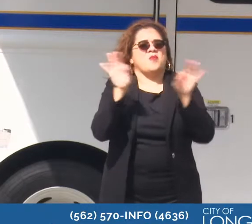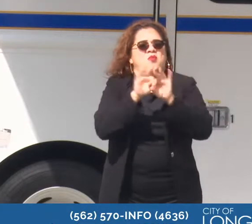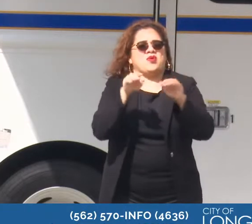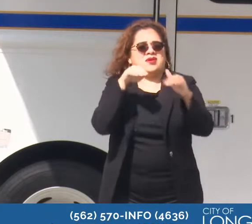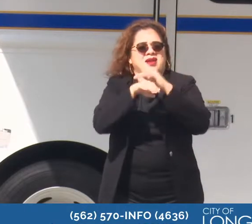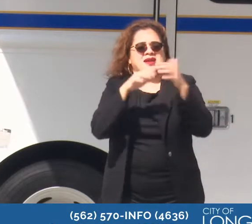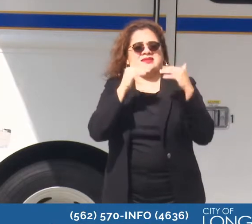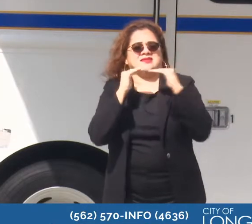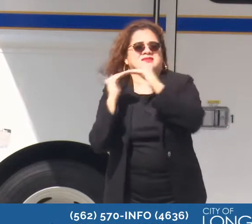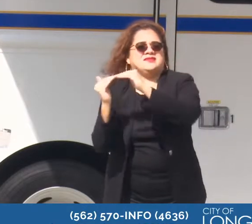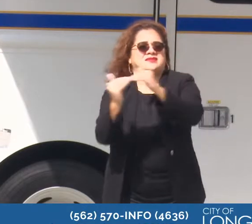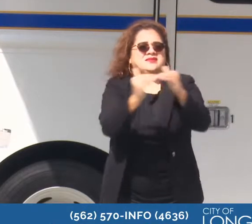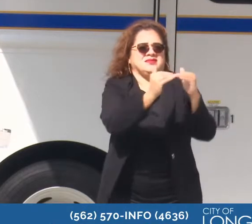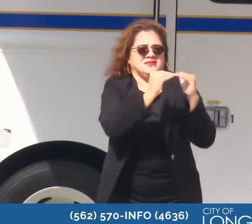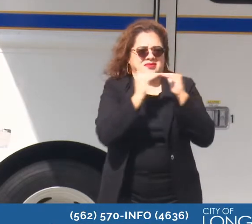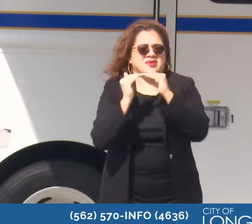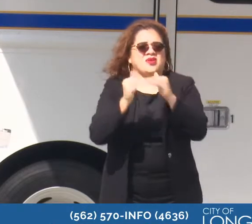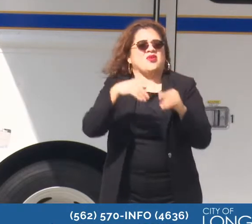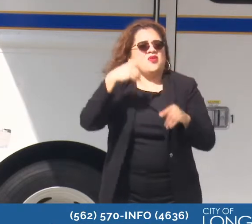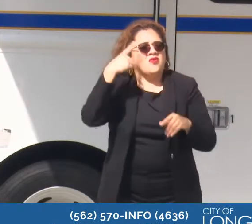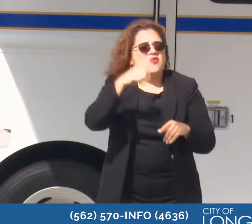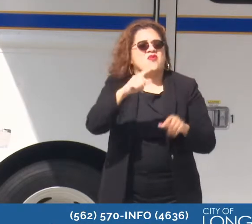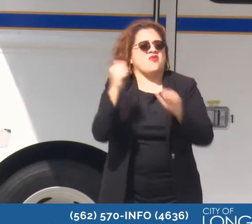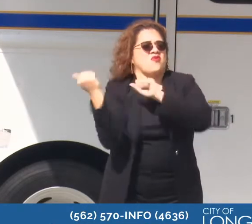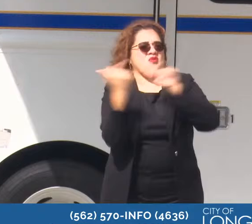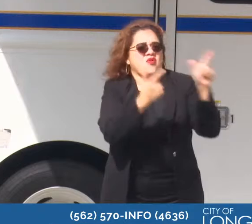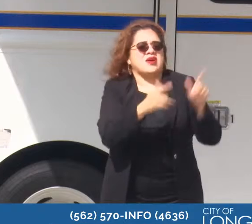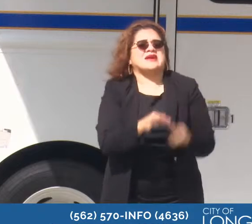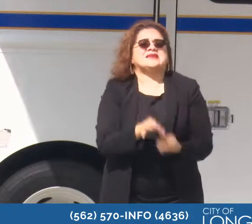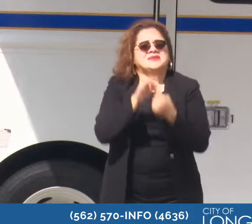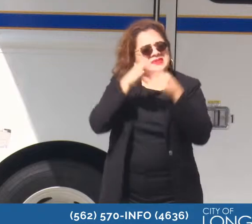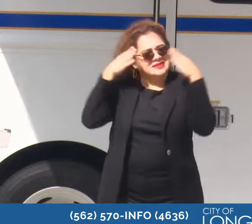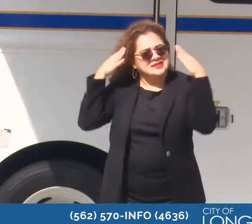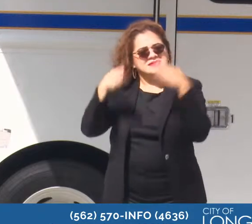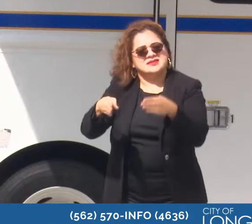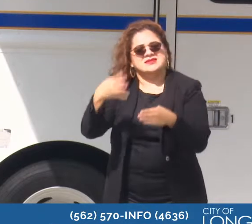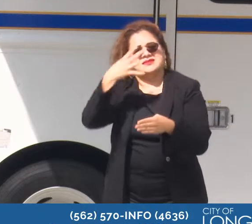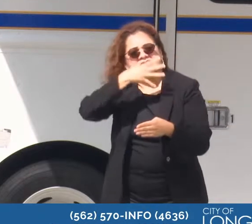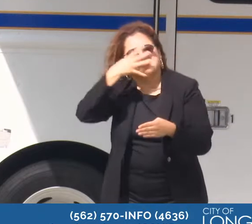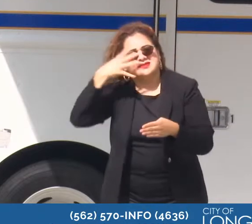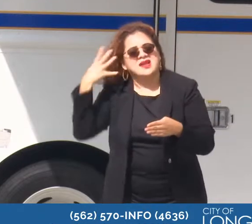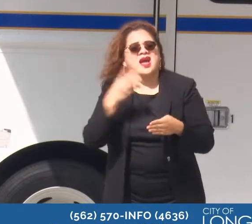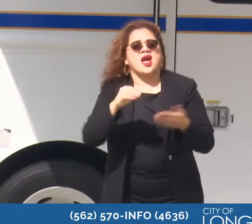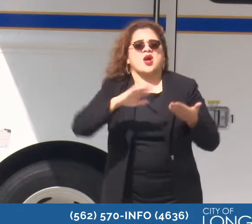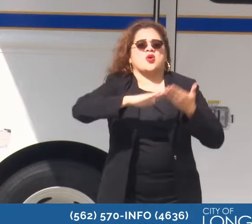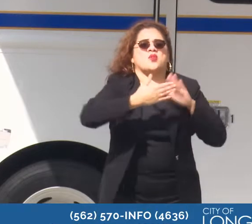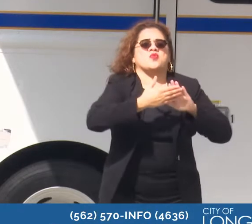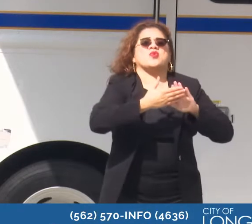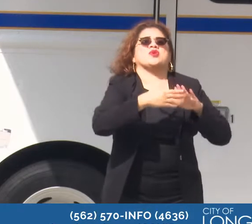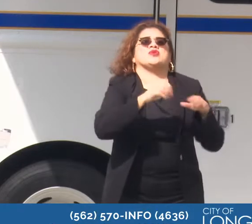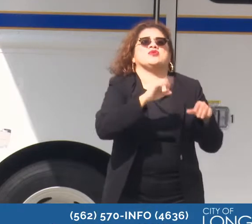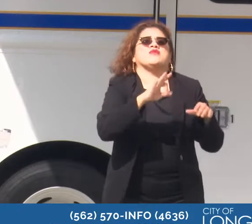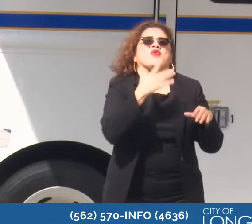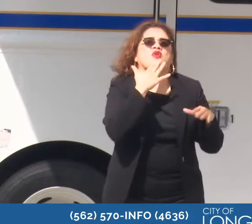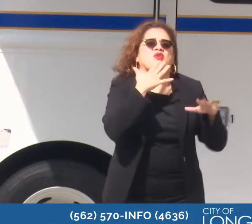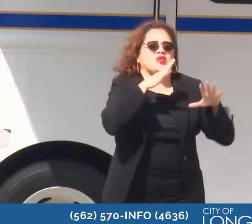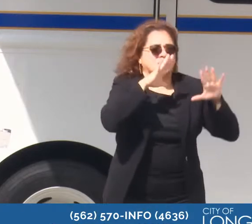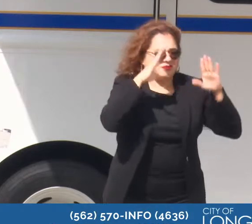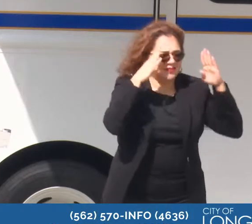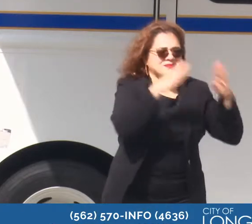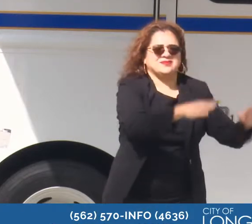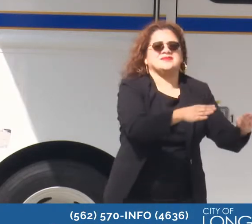a las pruebas, especialmente para nuestras comunidades de inmigrantes y comunidades de color, es un tema muy